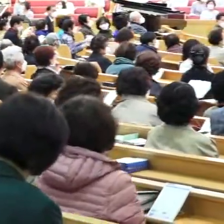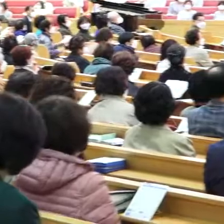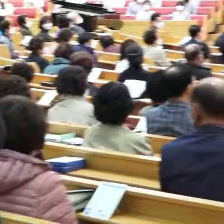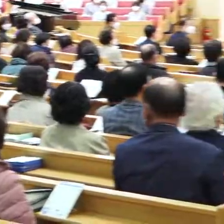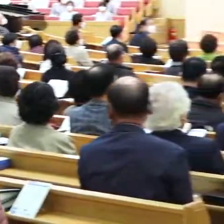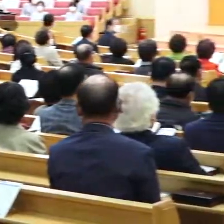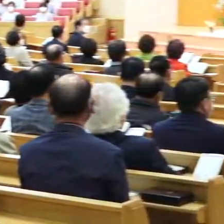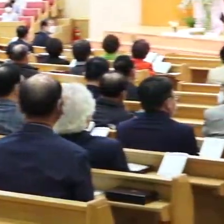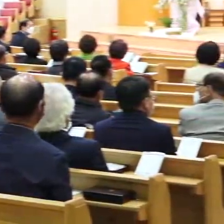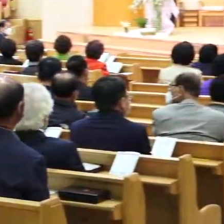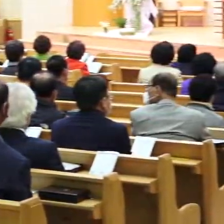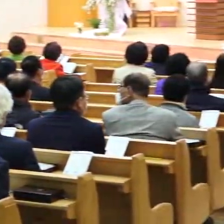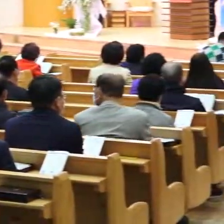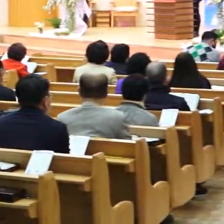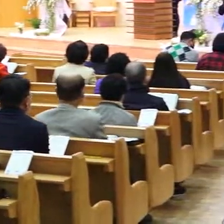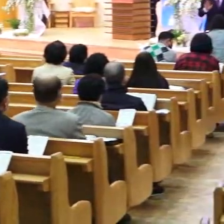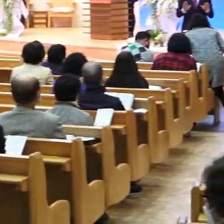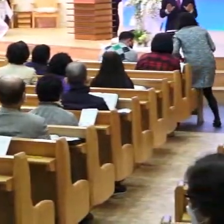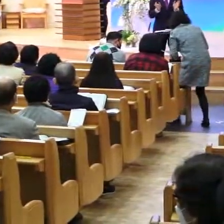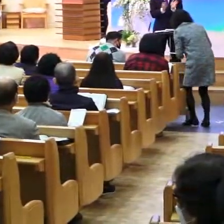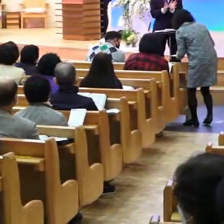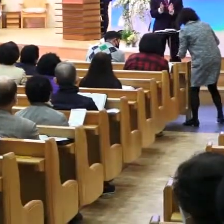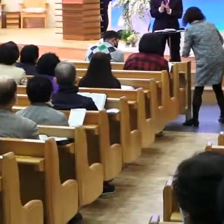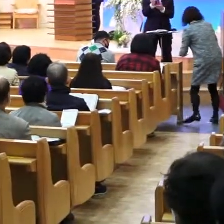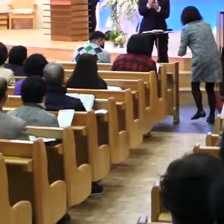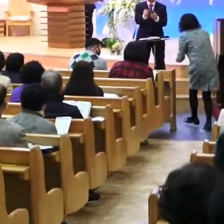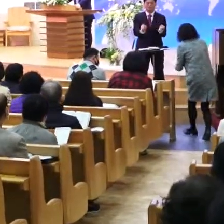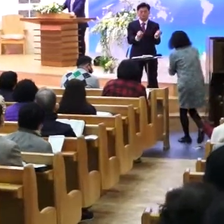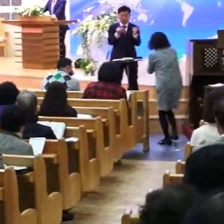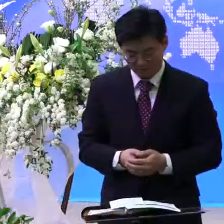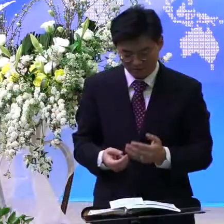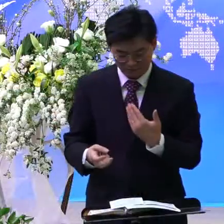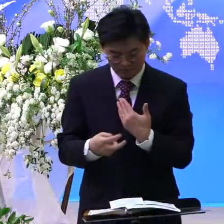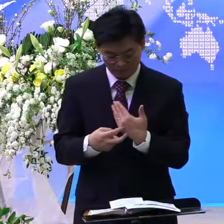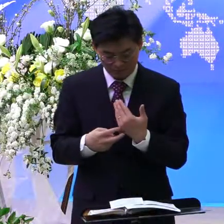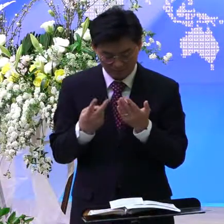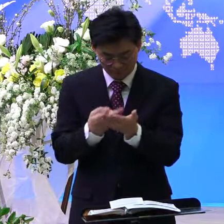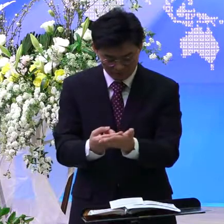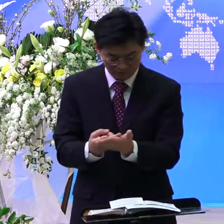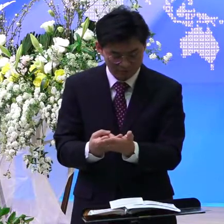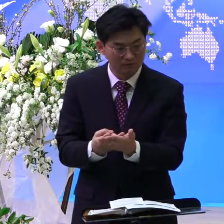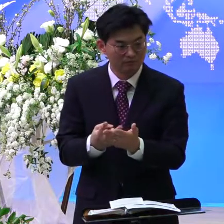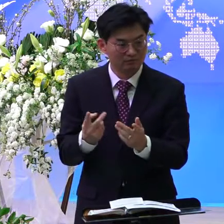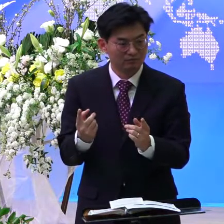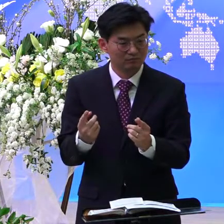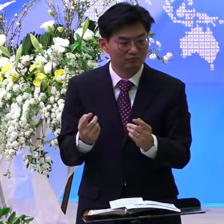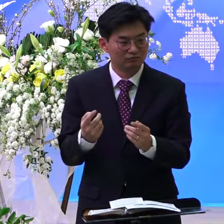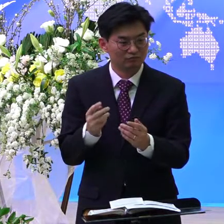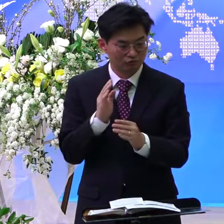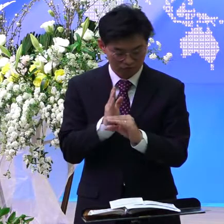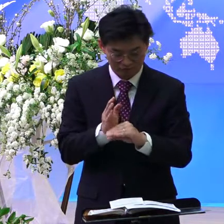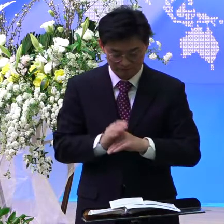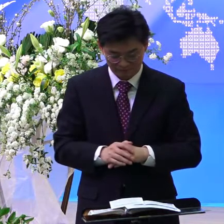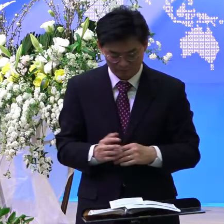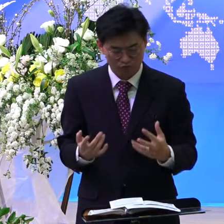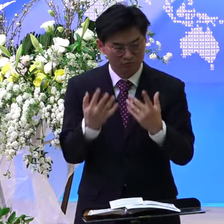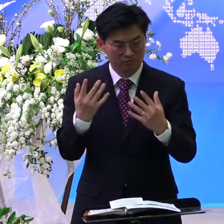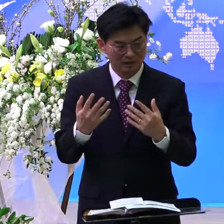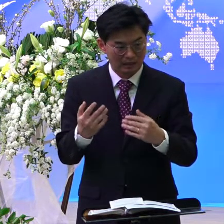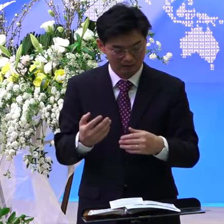오늘 부활주일입니다. 여러분에게 새로운 삶이 시작될 수 있기를 소망합니다. 오는 금요일에